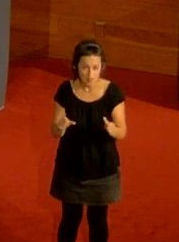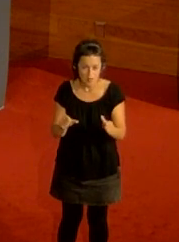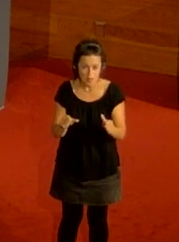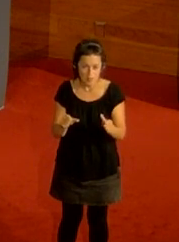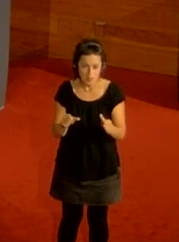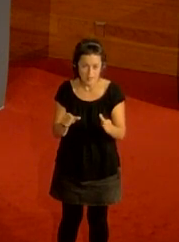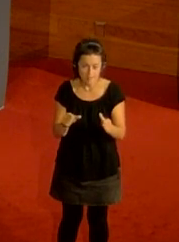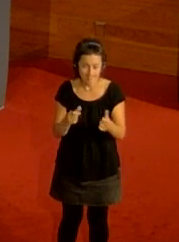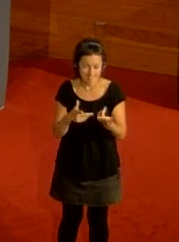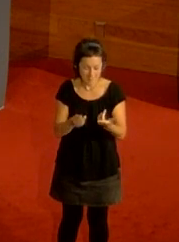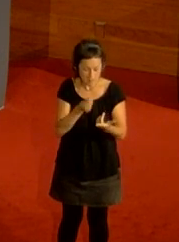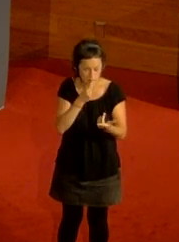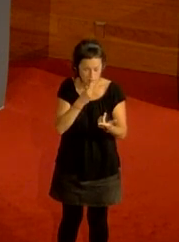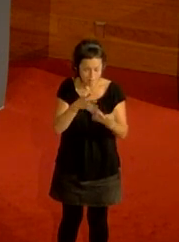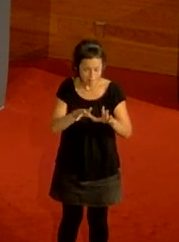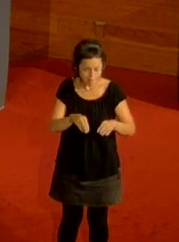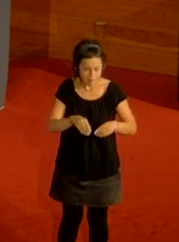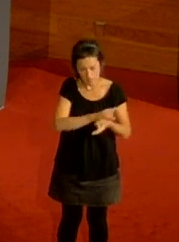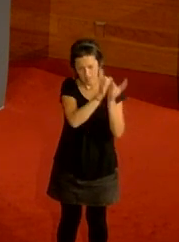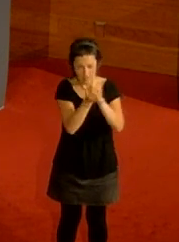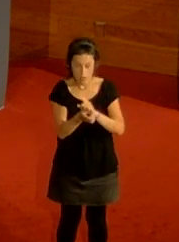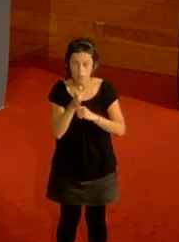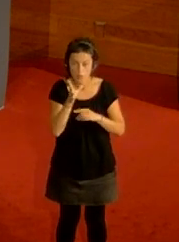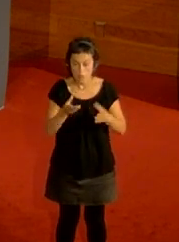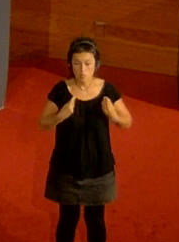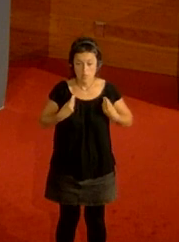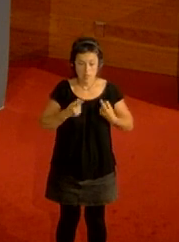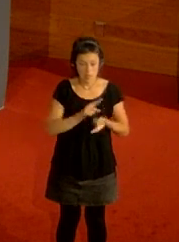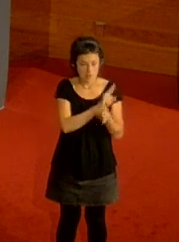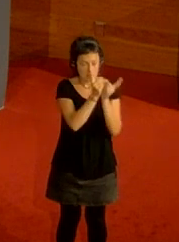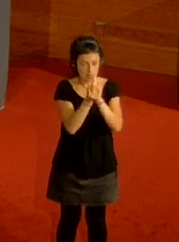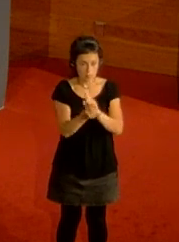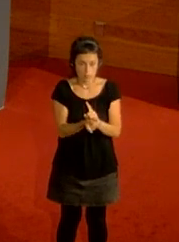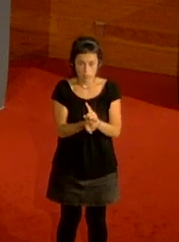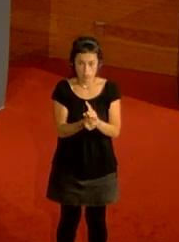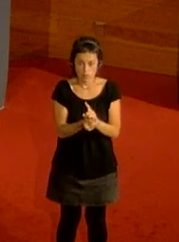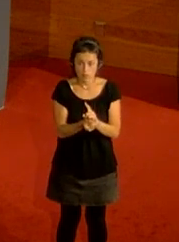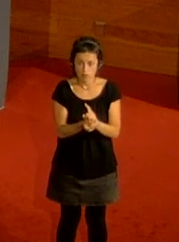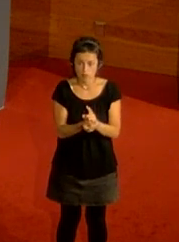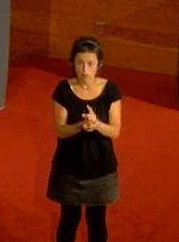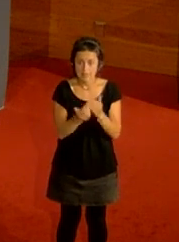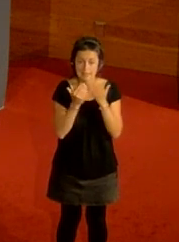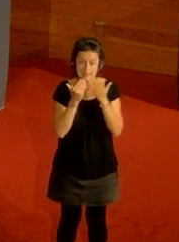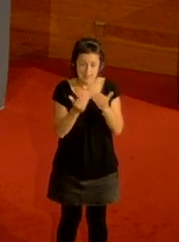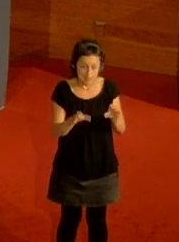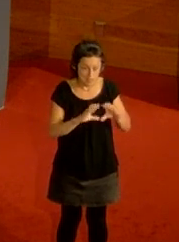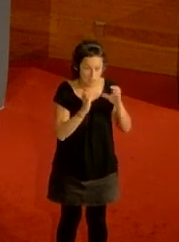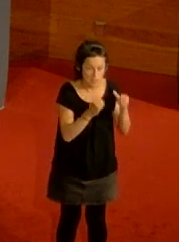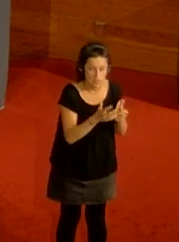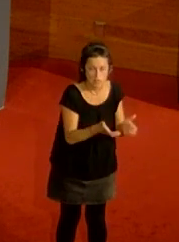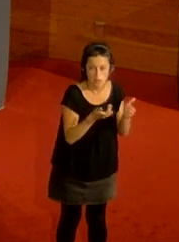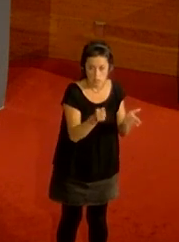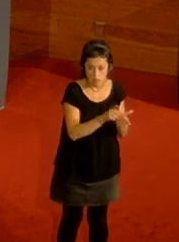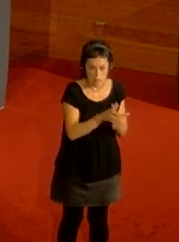medicación porque su vida se vio transformada especialmente por la recuperación de lo colectivo porque la cultura le